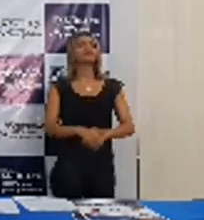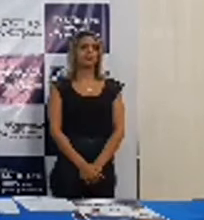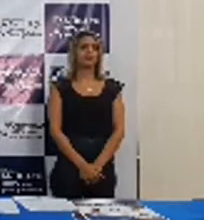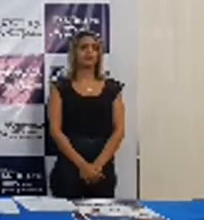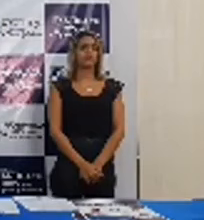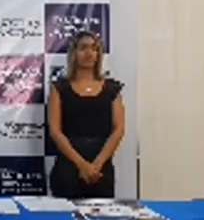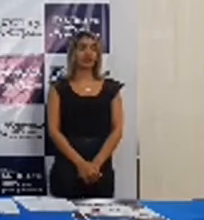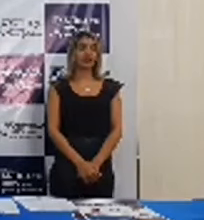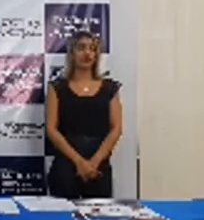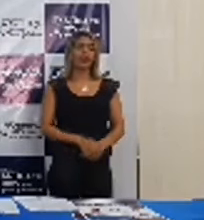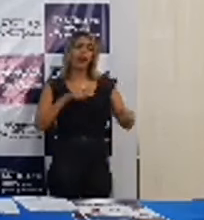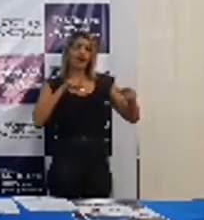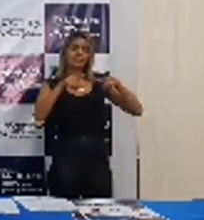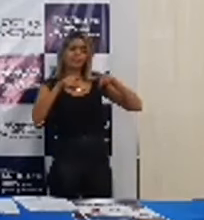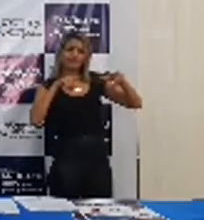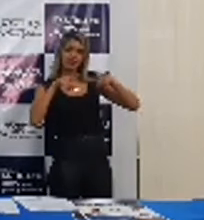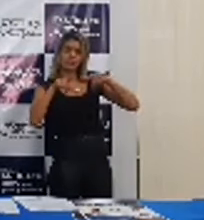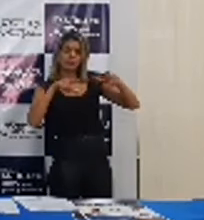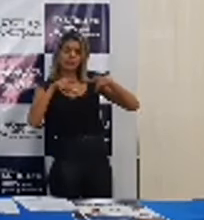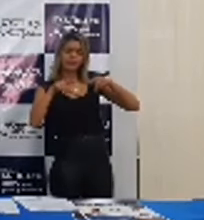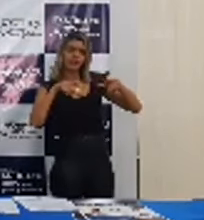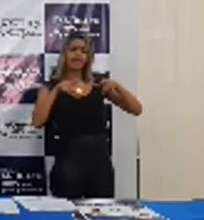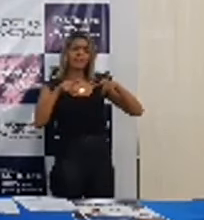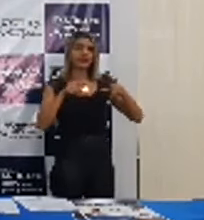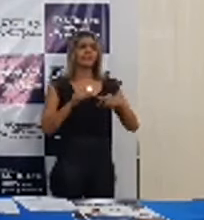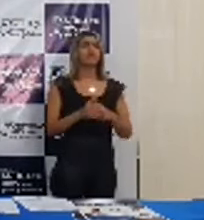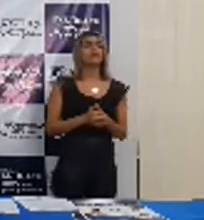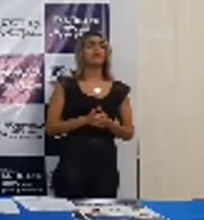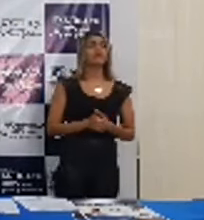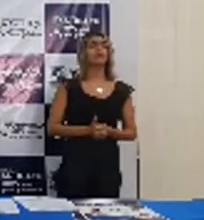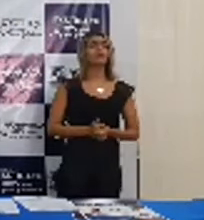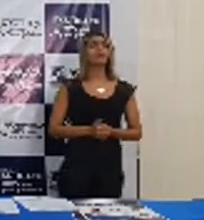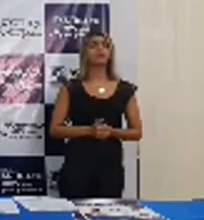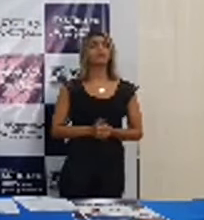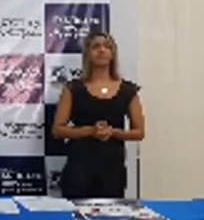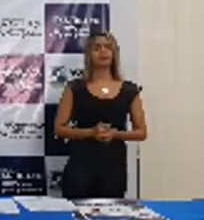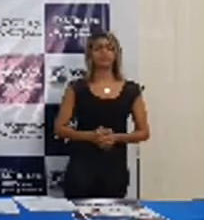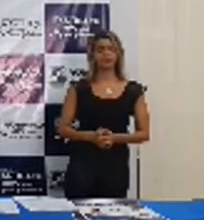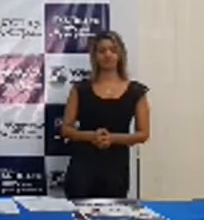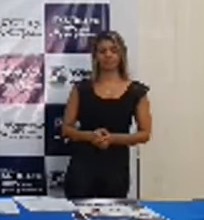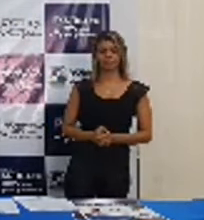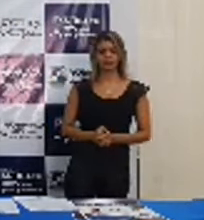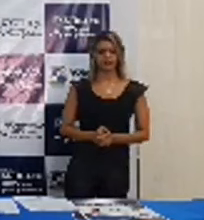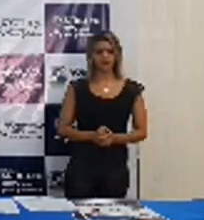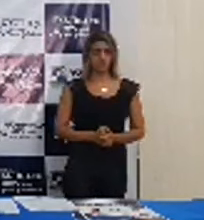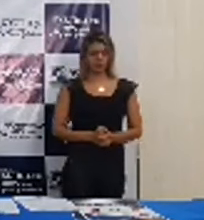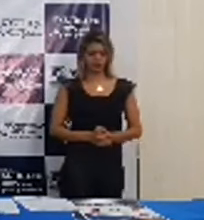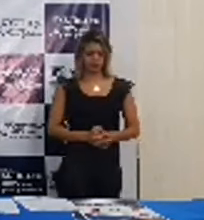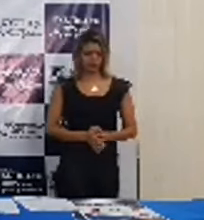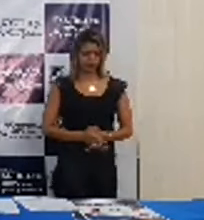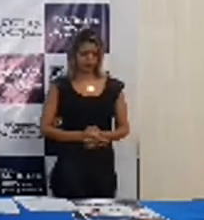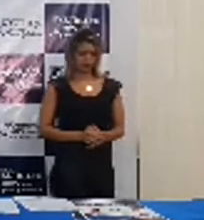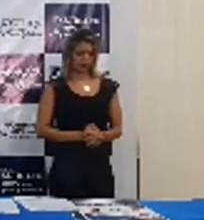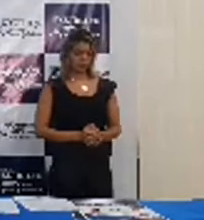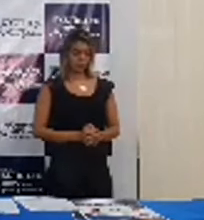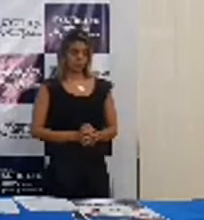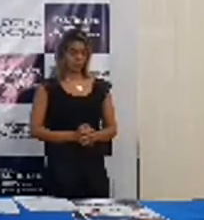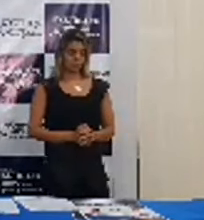é a função do município. Nós temos trabalhado arduamente nesse sentido. Obrigado.